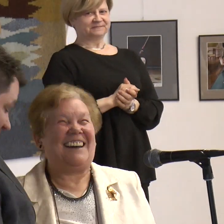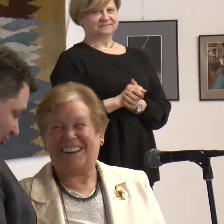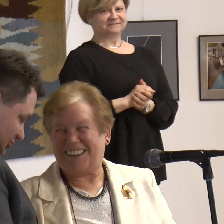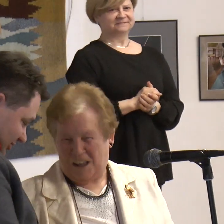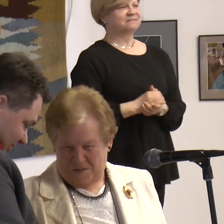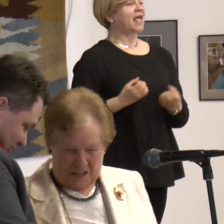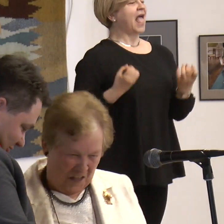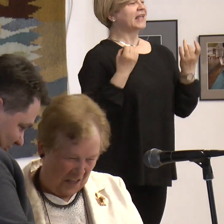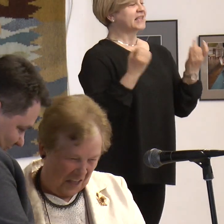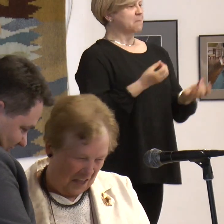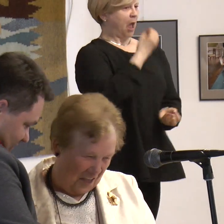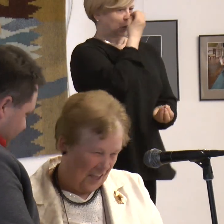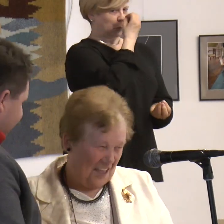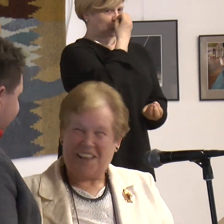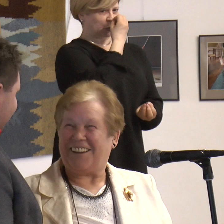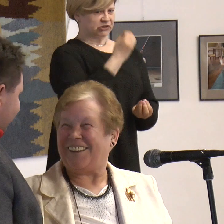emléklapot.